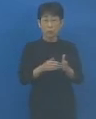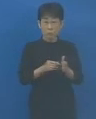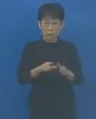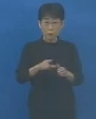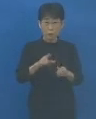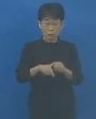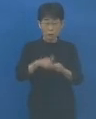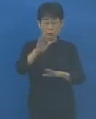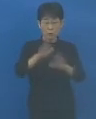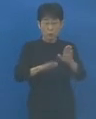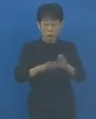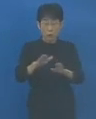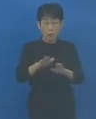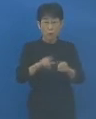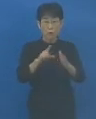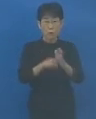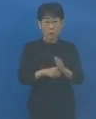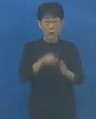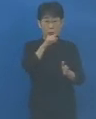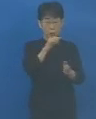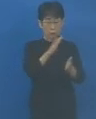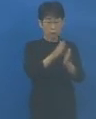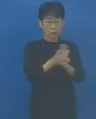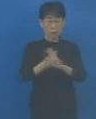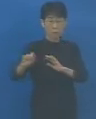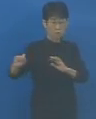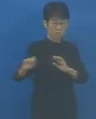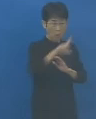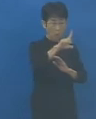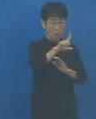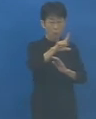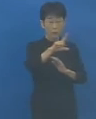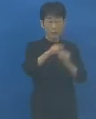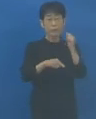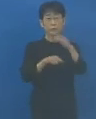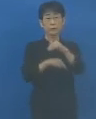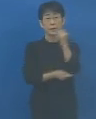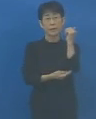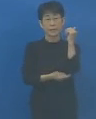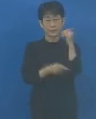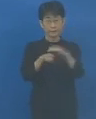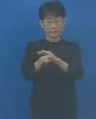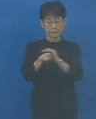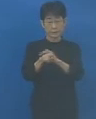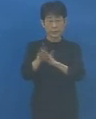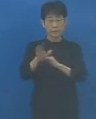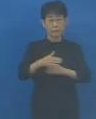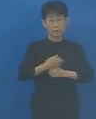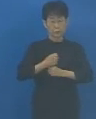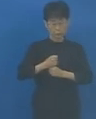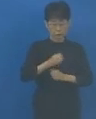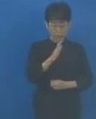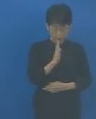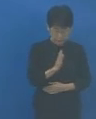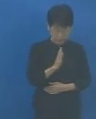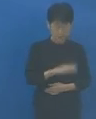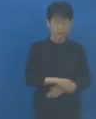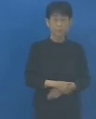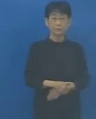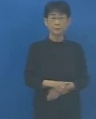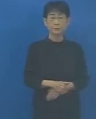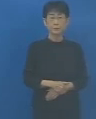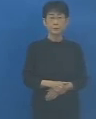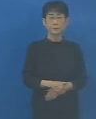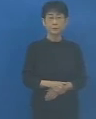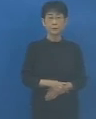本県で、一気に広がる原因になっておりますので、ご注意をいただきたいというふうに思います。